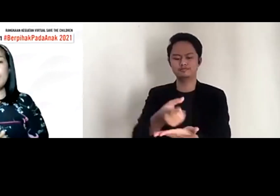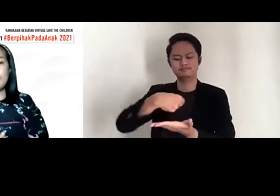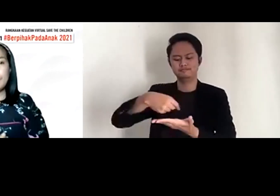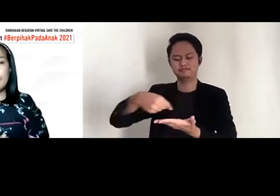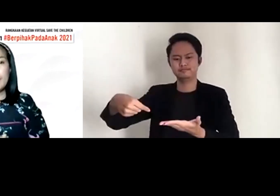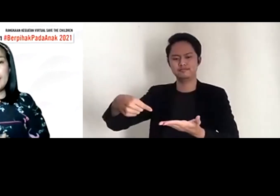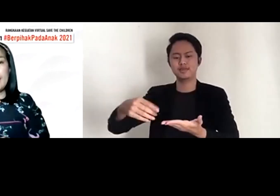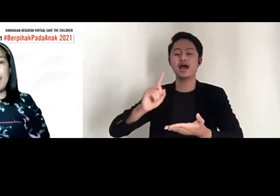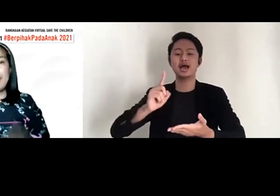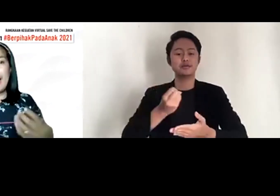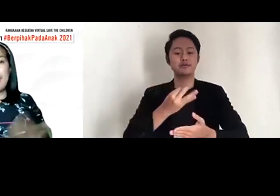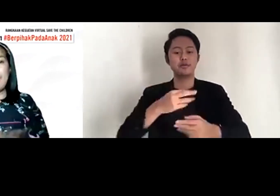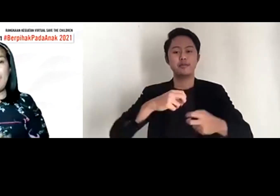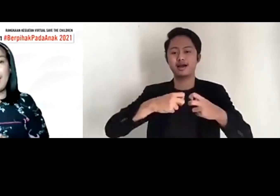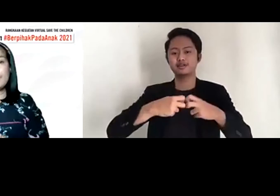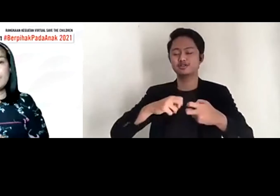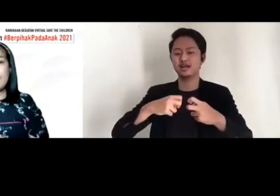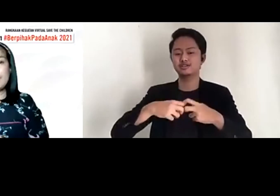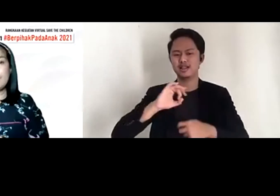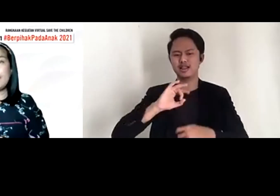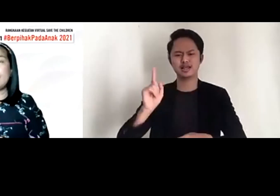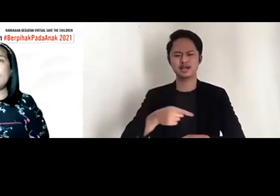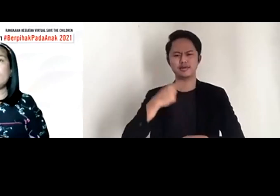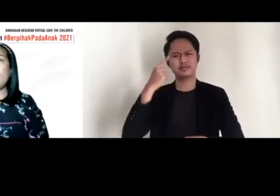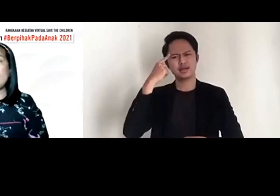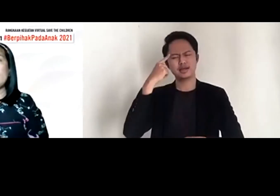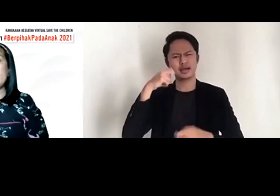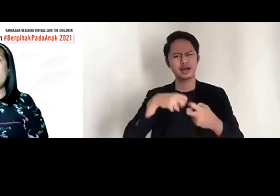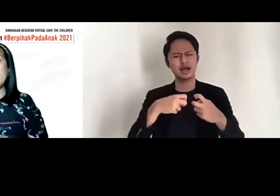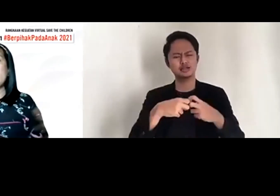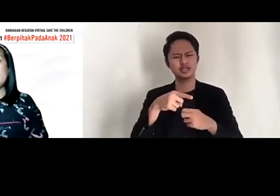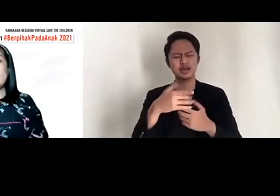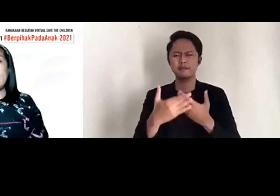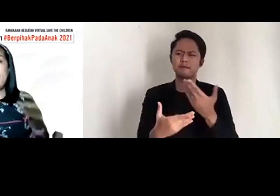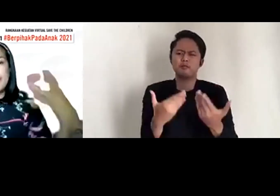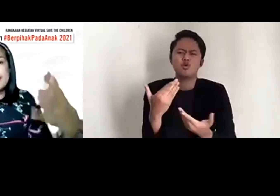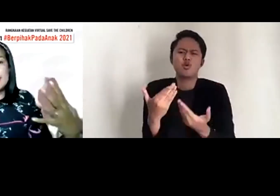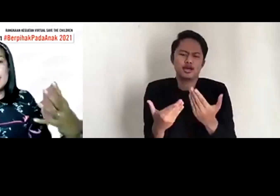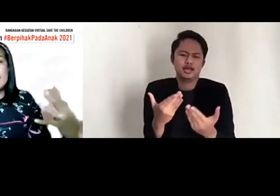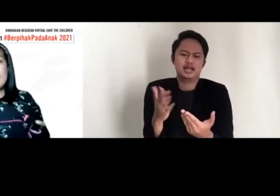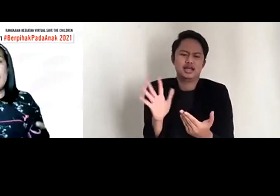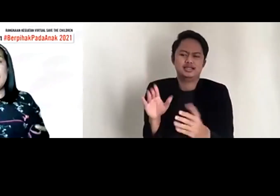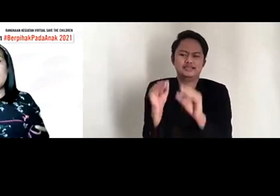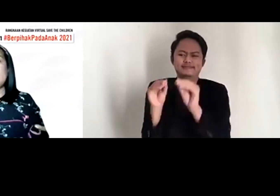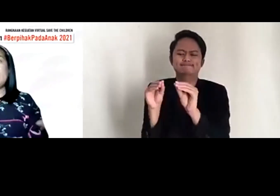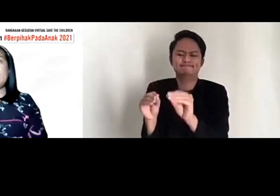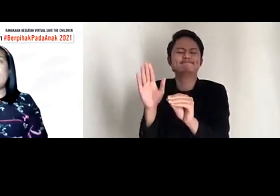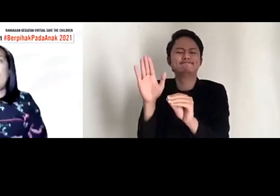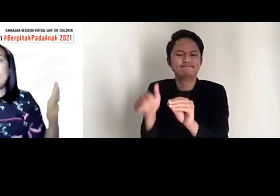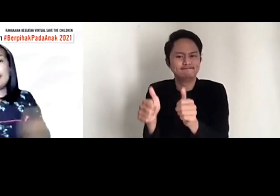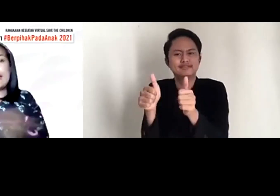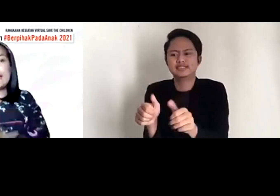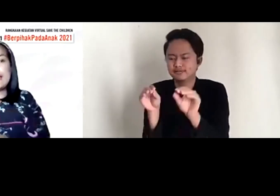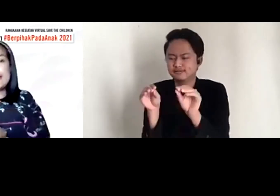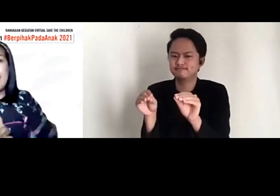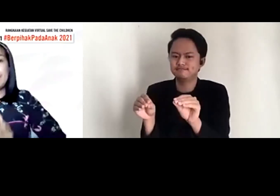kasus-kasus tertentu yang kami anggap bahwa kasusnya masih bisa ditolerir dan masih bisa diedukasi dan masih bisa